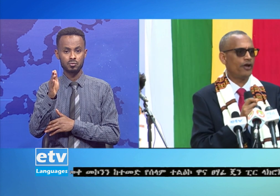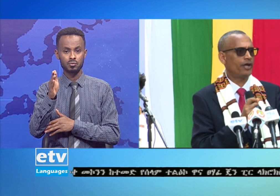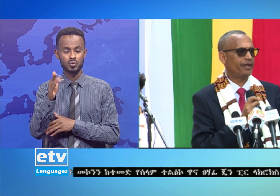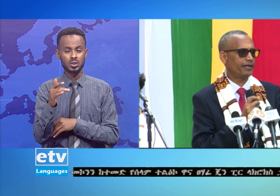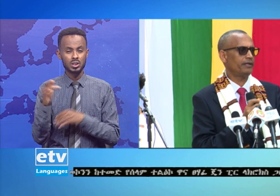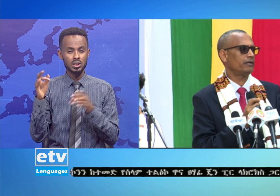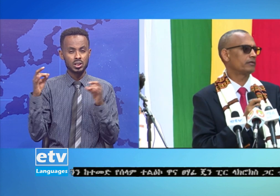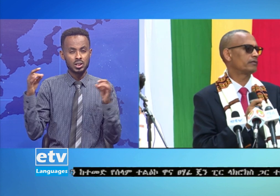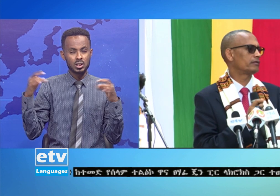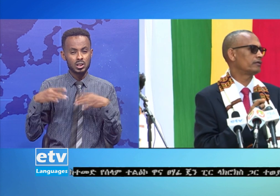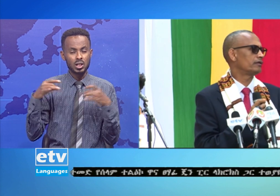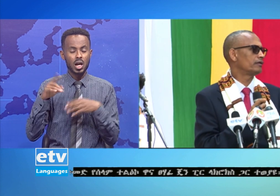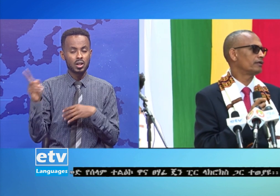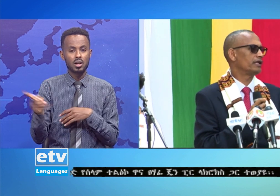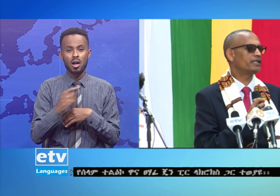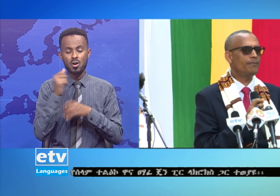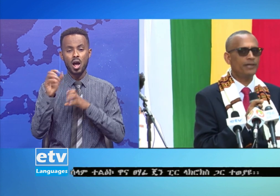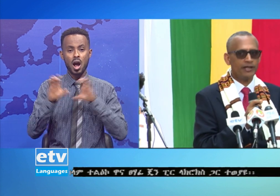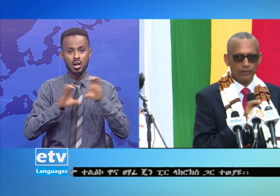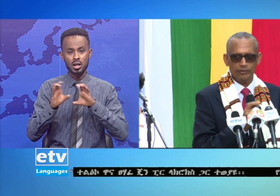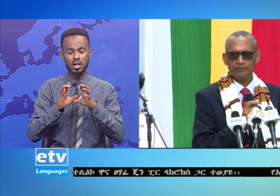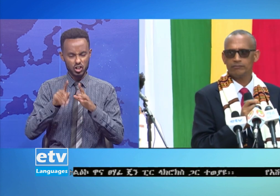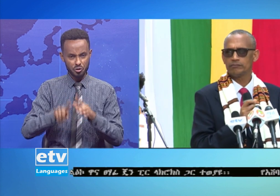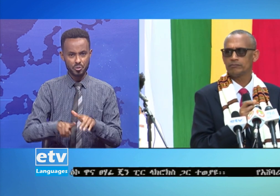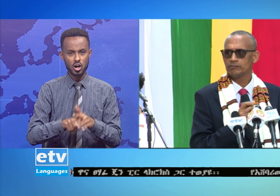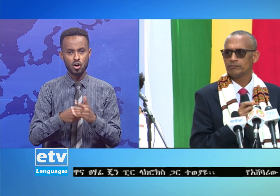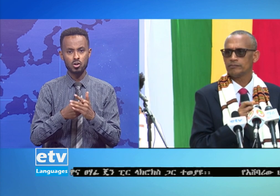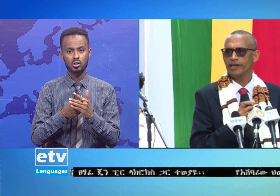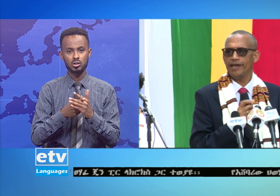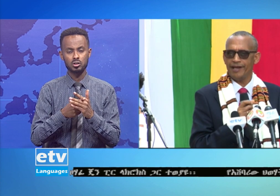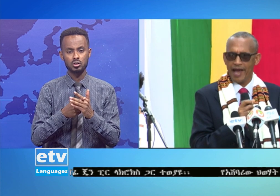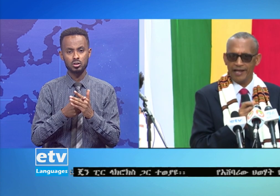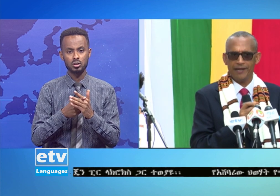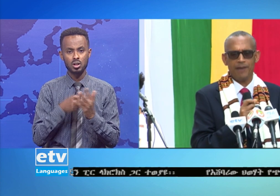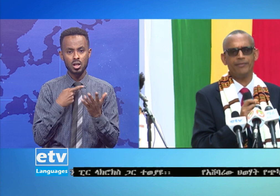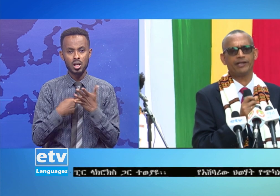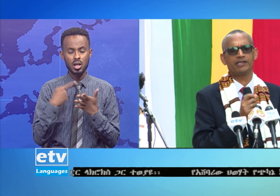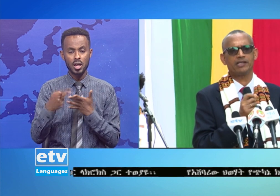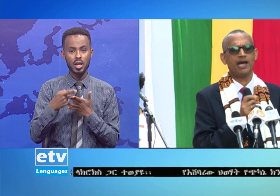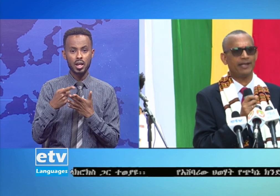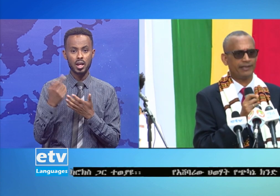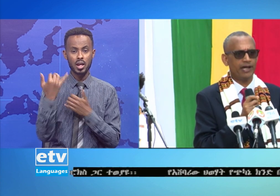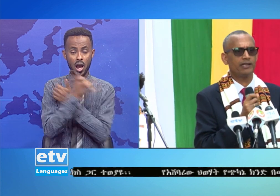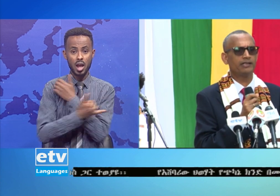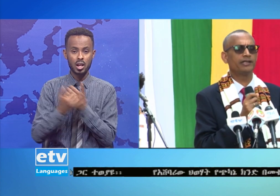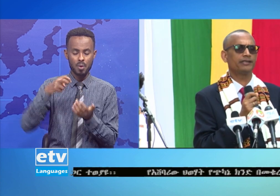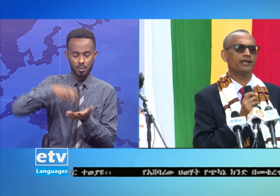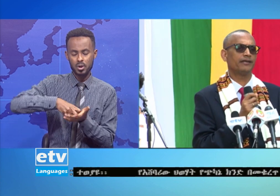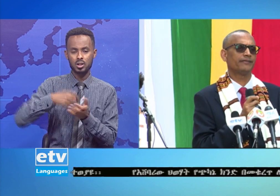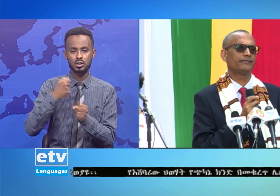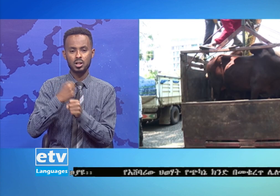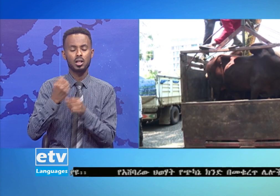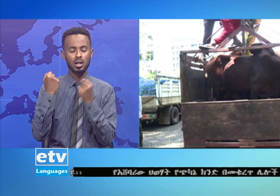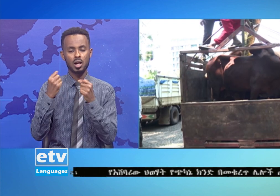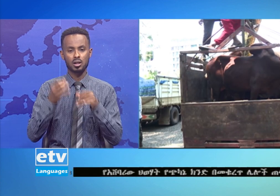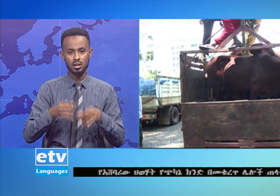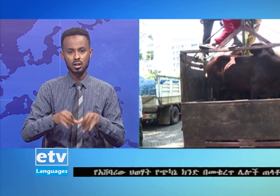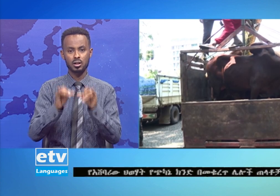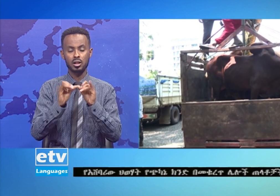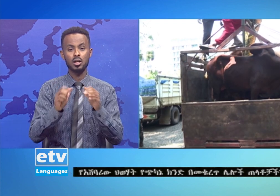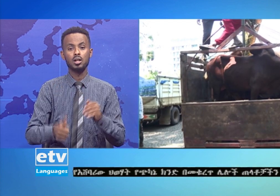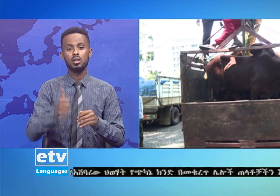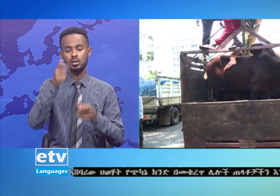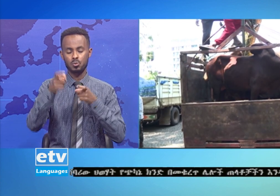ስጋት እንዳይሆን አድርገን የጀመርነውን ይሄን ኃይል የማንበርከክ ስራ አጠናክረን እንቀጥላለን።